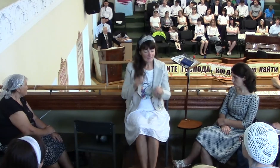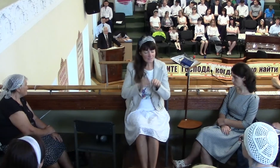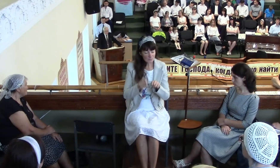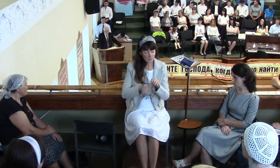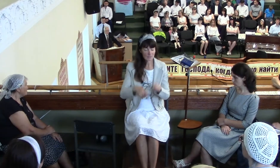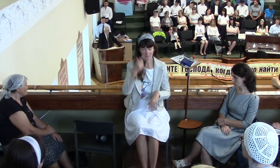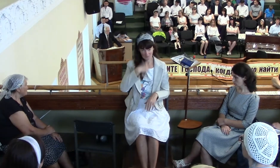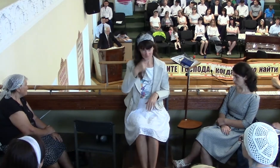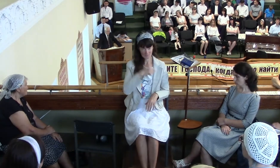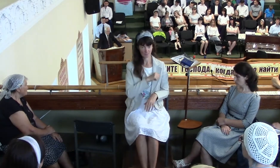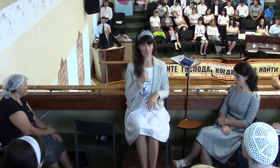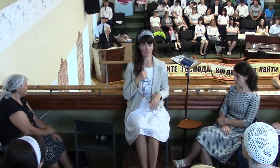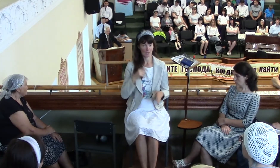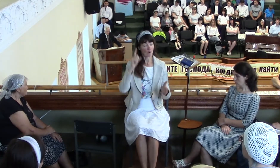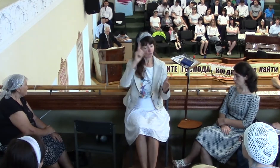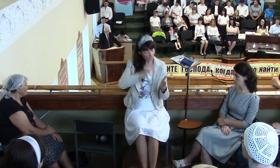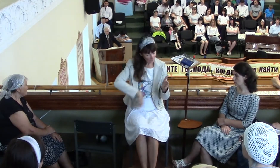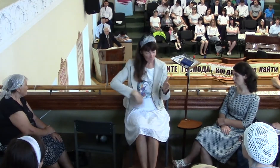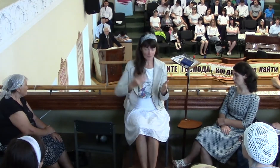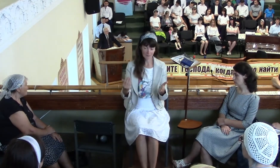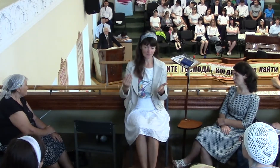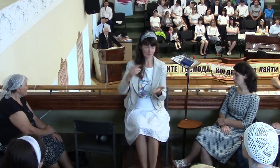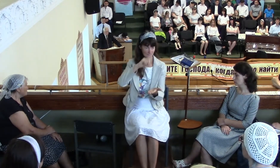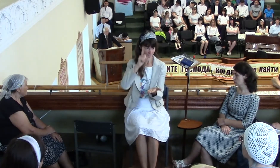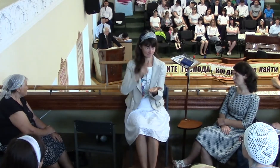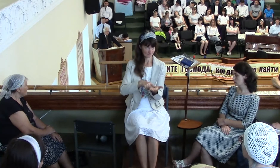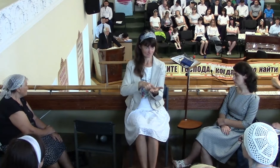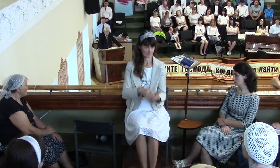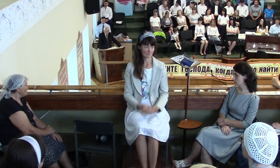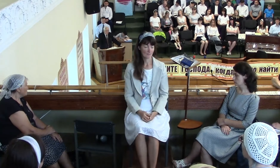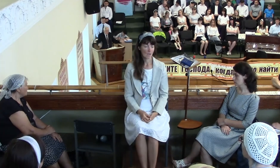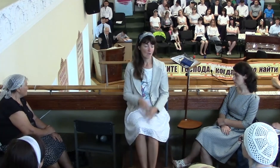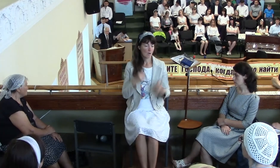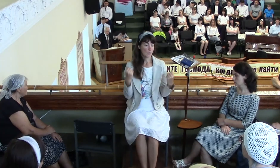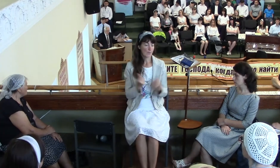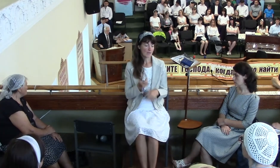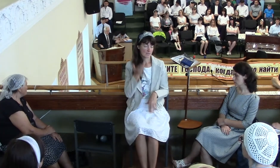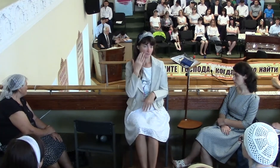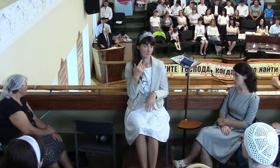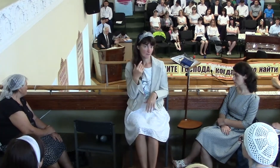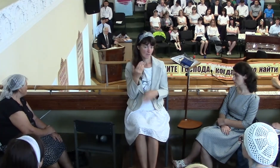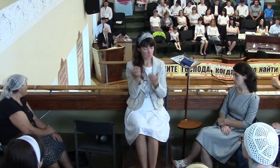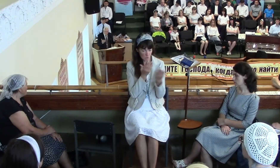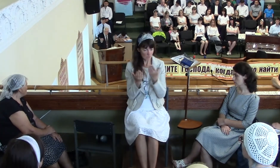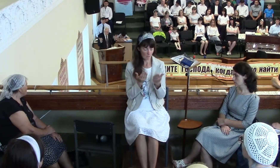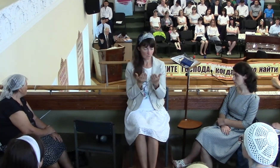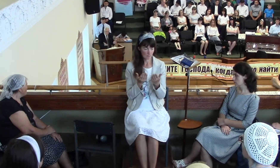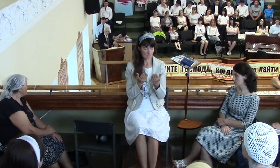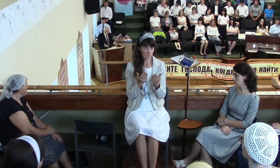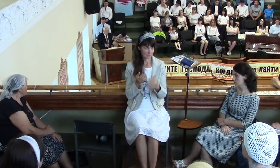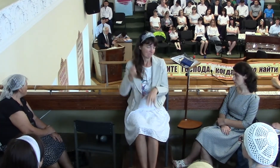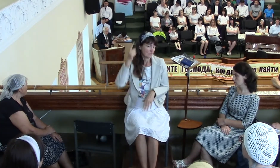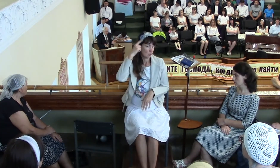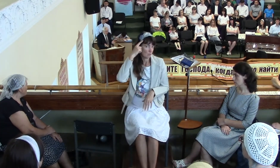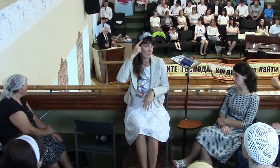Испытывайте самих себя, верили вы. Я так, когда читал, думал, ну там испытывать. Я верующий. Я верующий очень